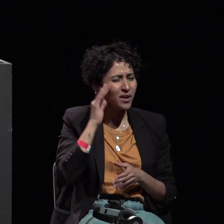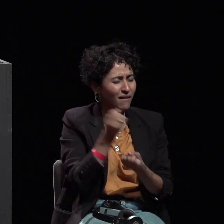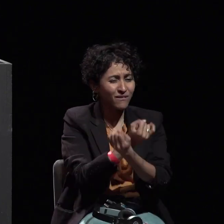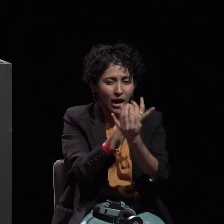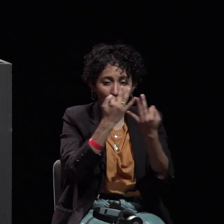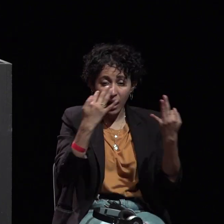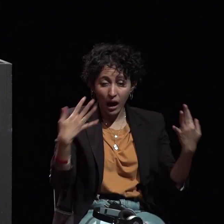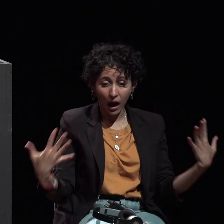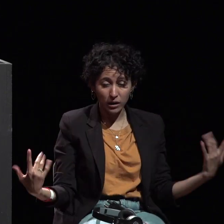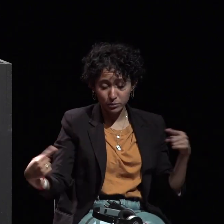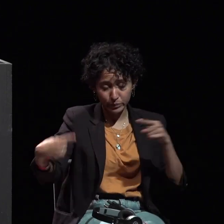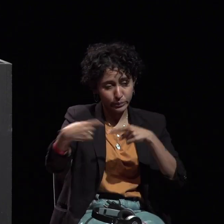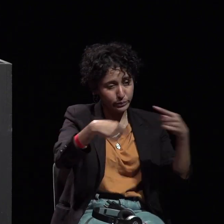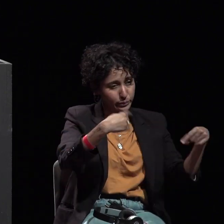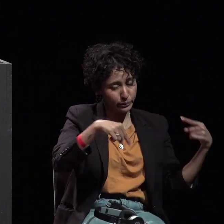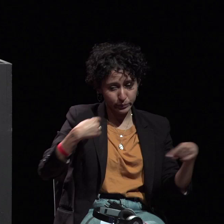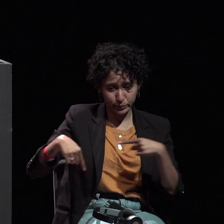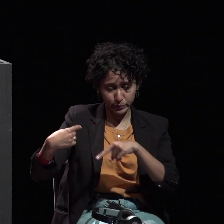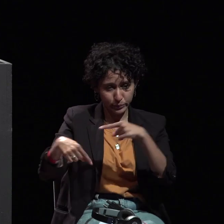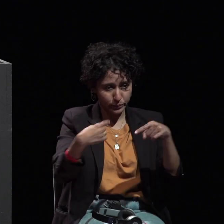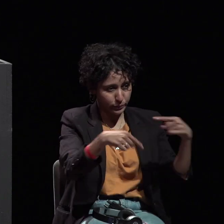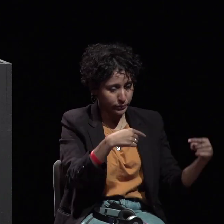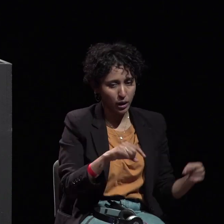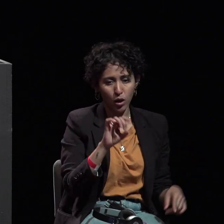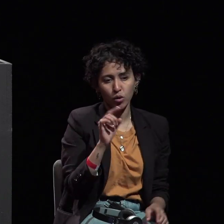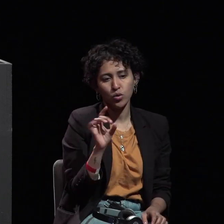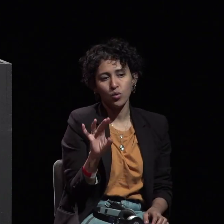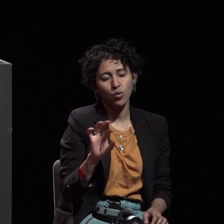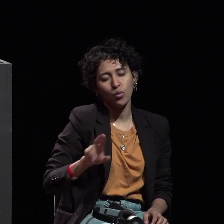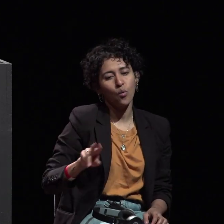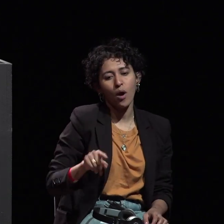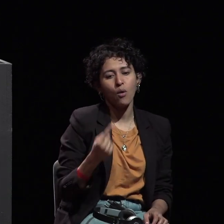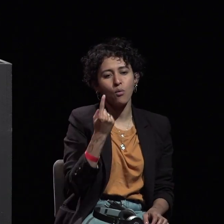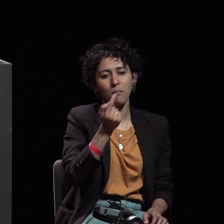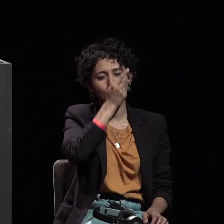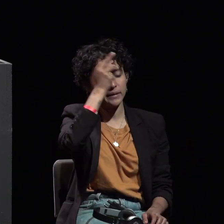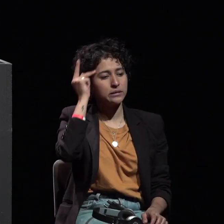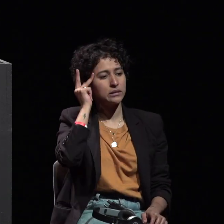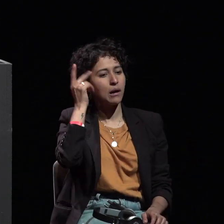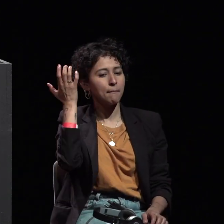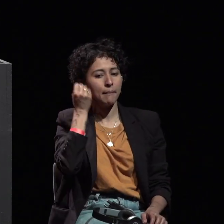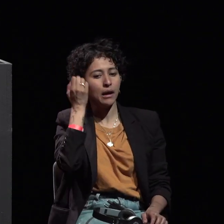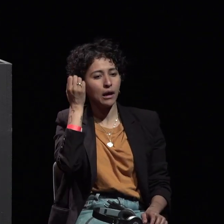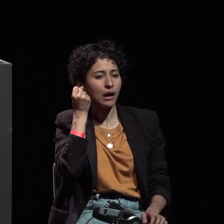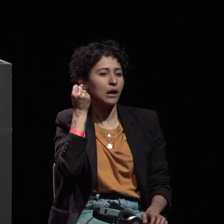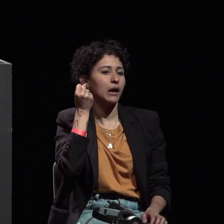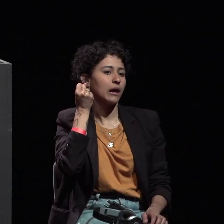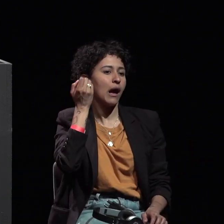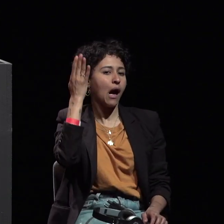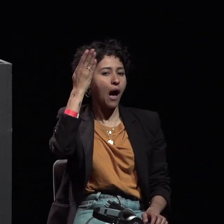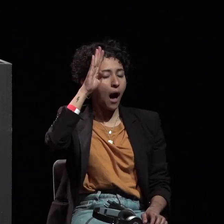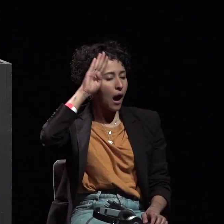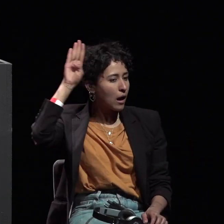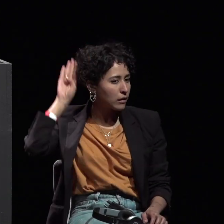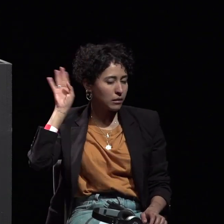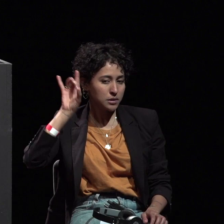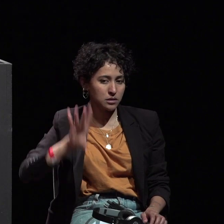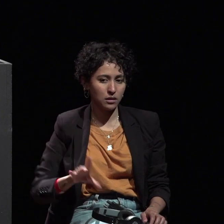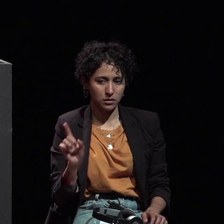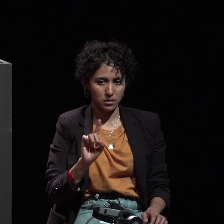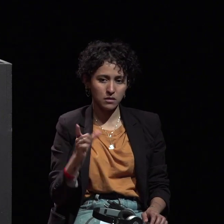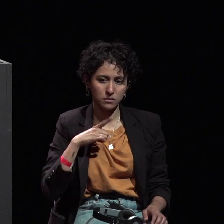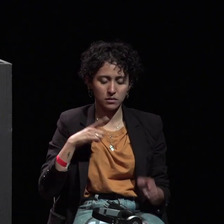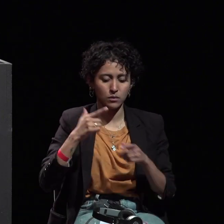necessariamente produzidas, como eu dizia, apenas por um intelectual acadêmico ocidentalizado. É nesse sentido que itens tangíveis, mas